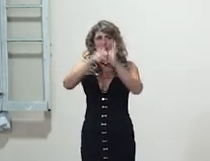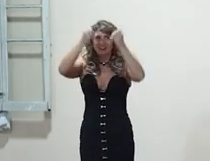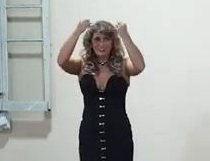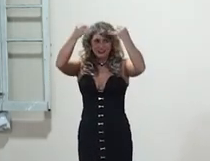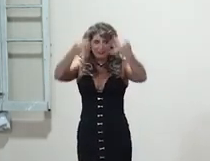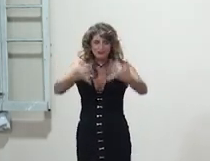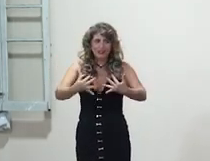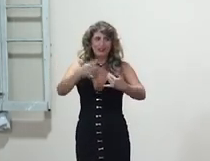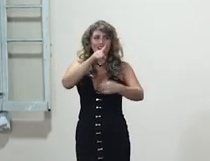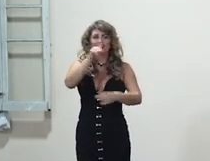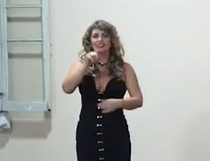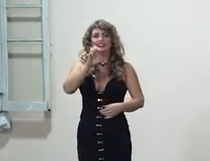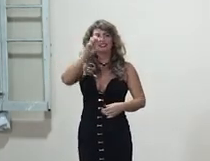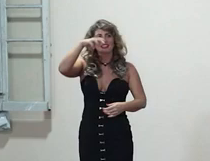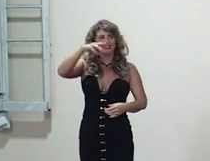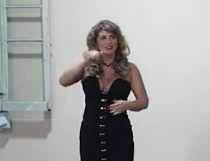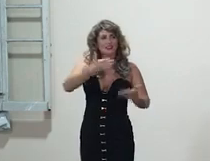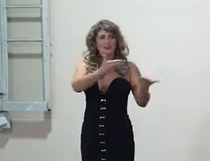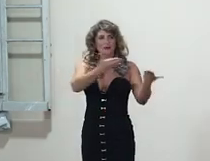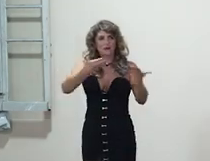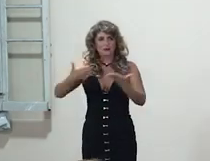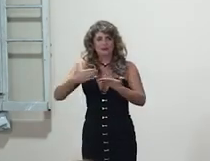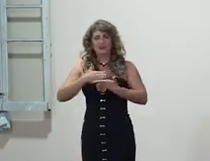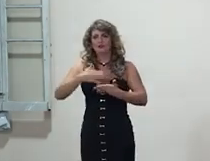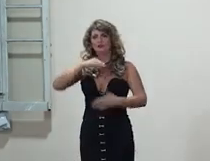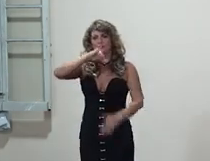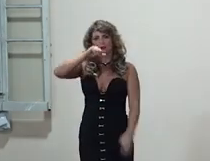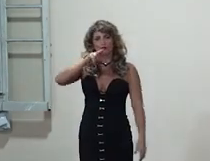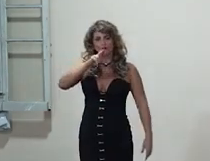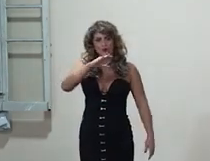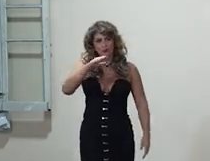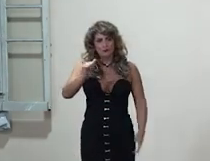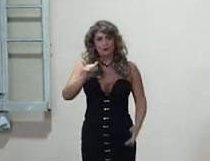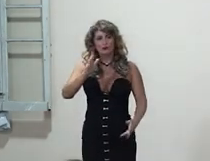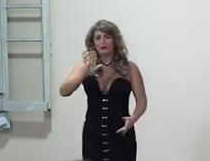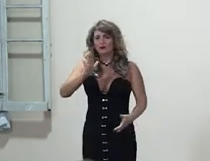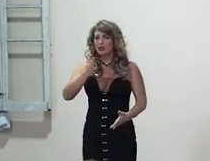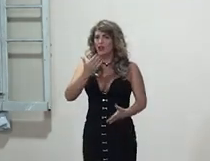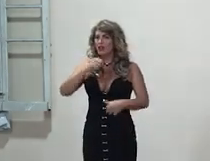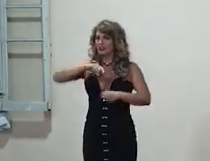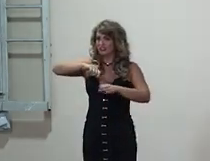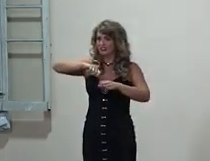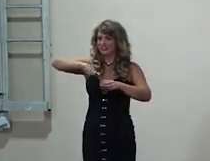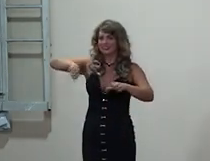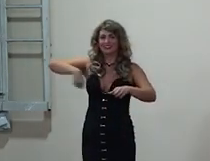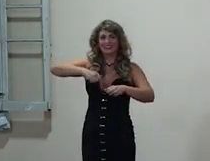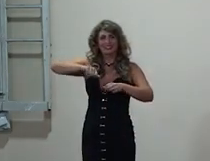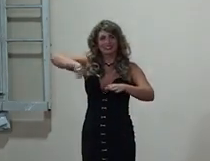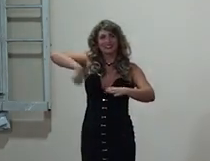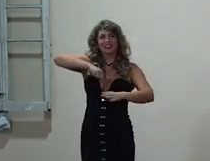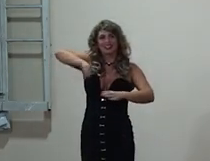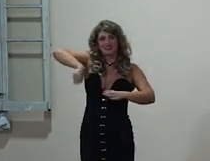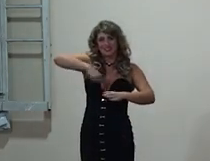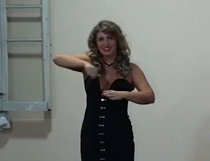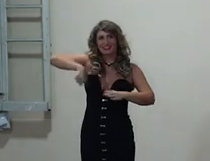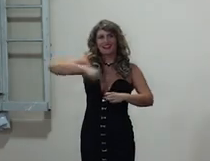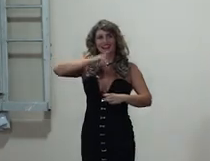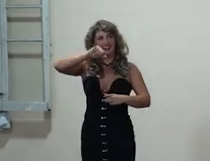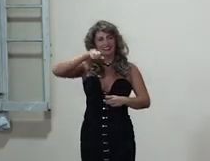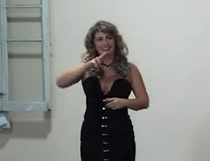do Zé Maria. Bem-vindo, Juca. Já comeram o barreado do Juca, não?